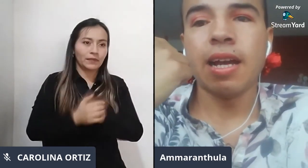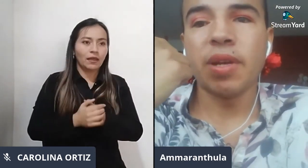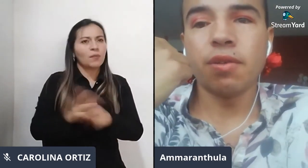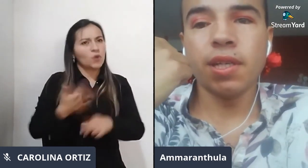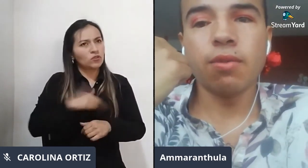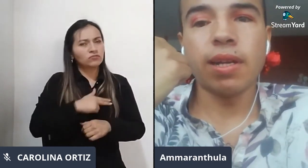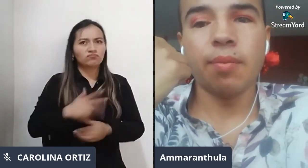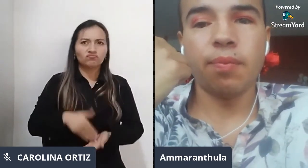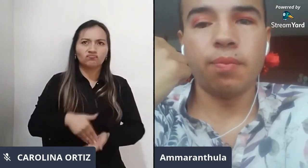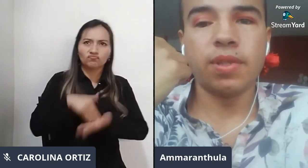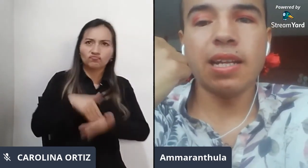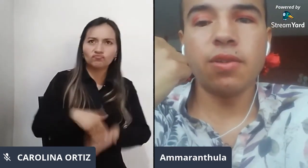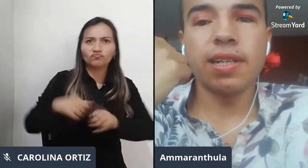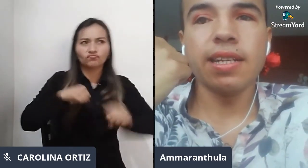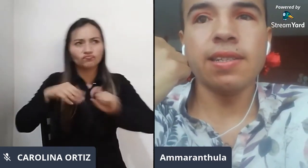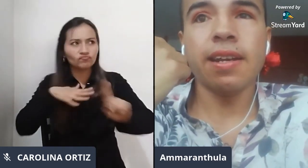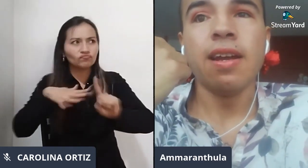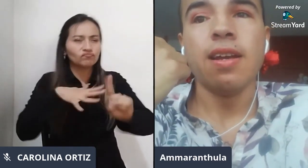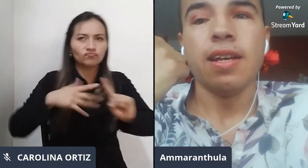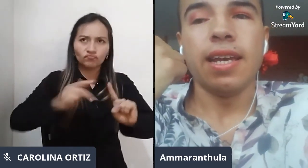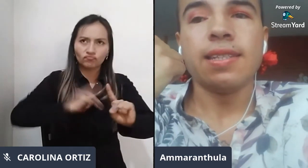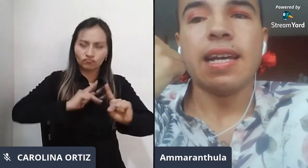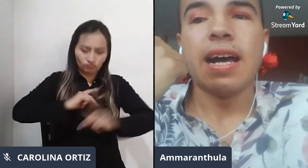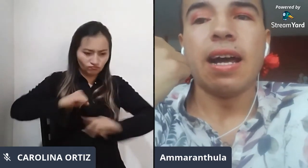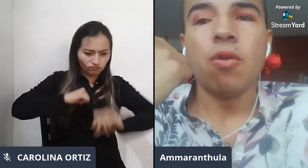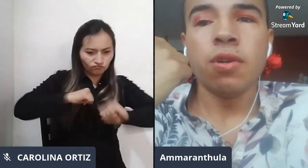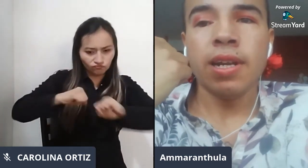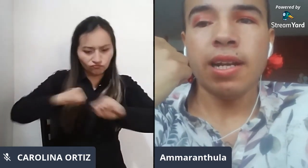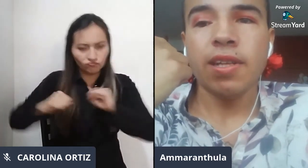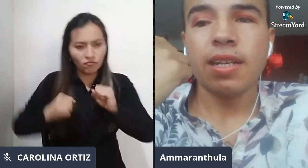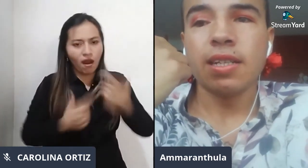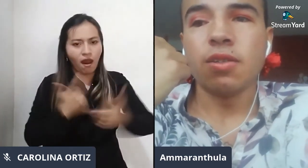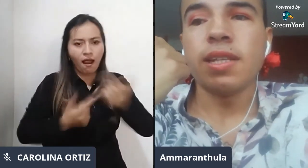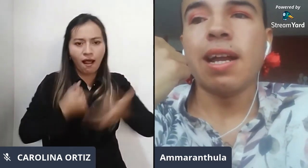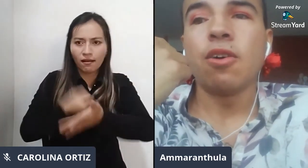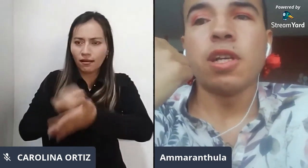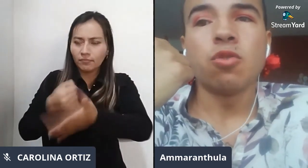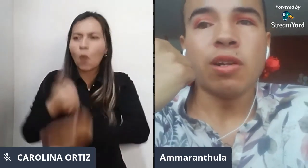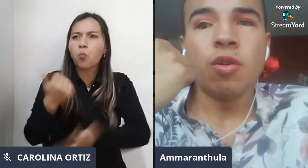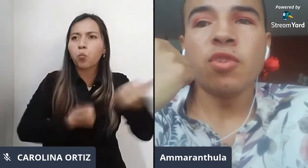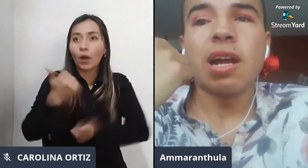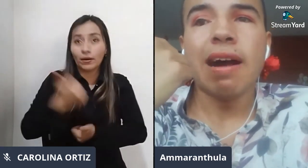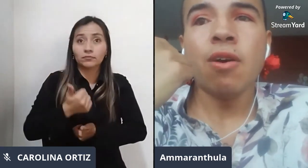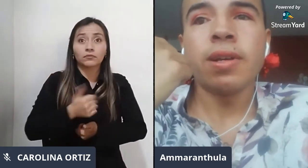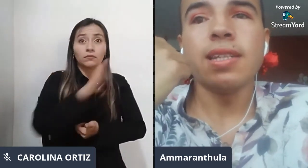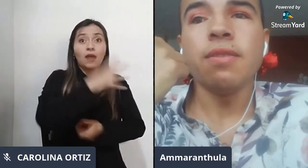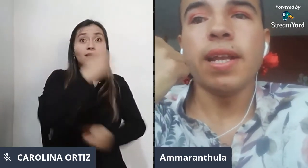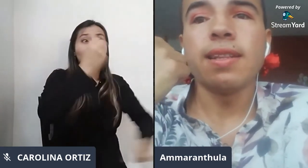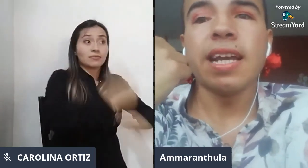y el camello individual que trato de realizar, está, uno, la reivindicación del trabajo sexual como